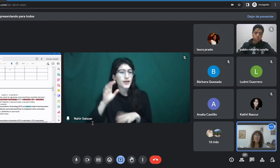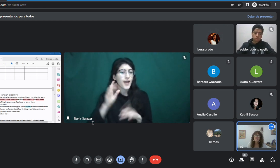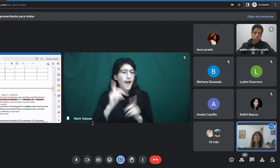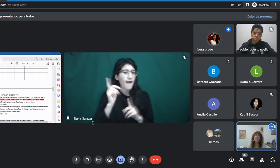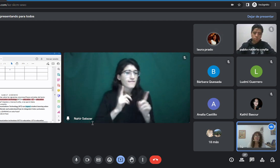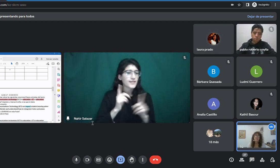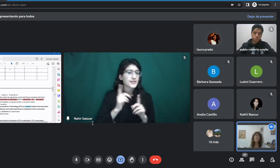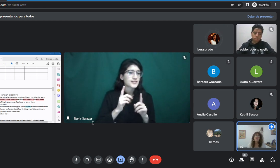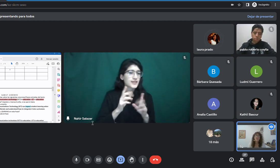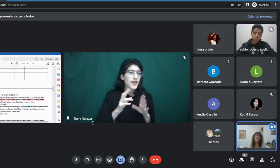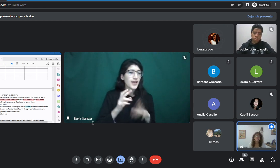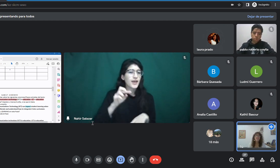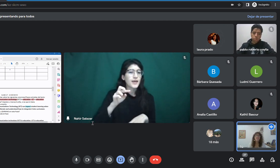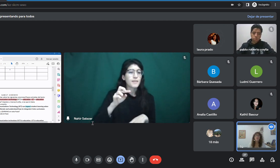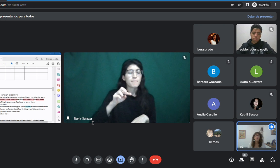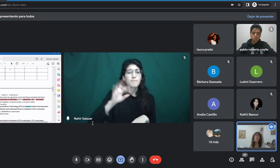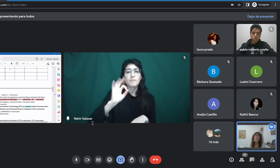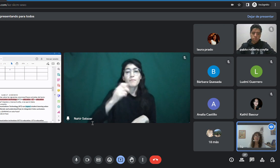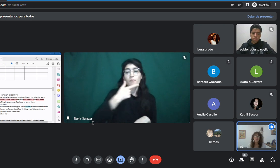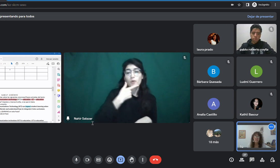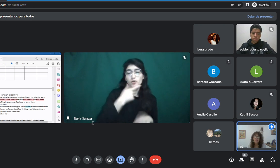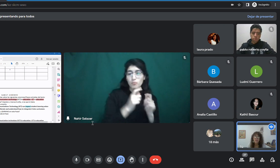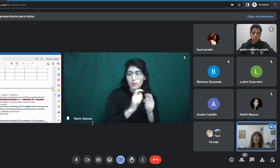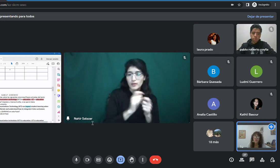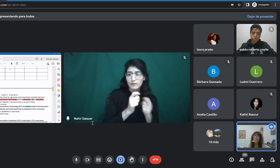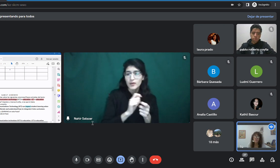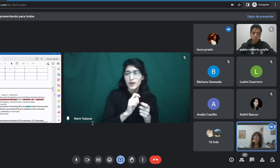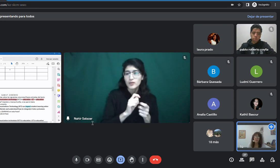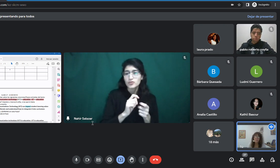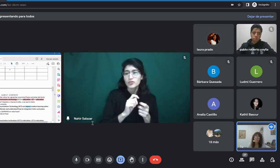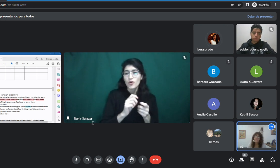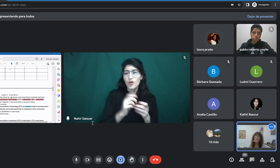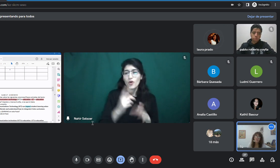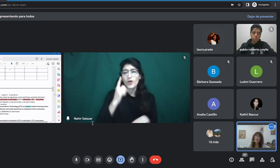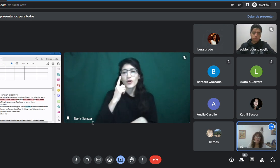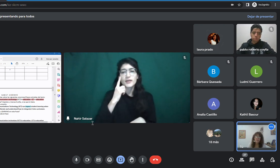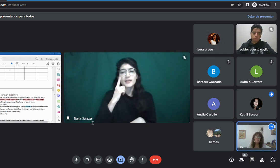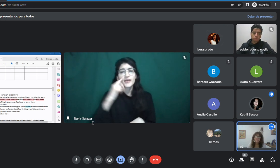¿sí? ING después del sustantivo, ¿cómo se lee?